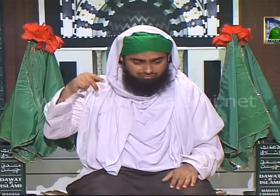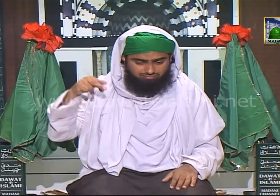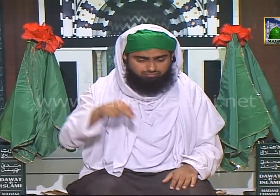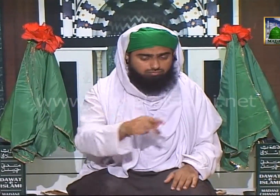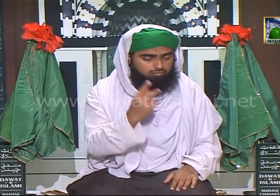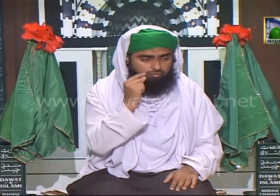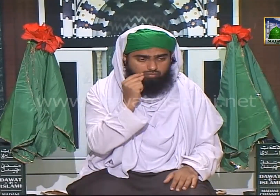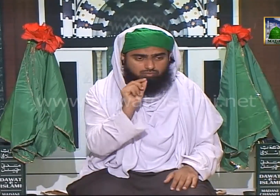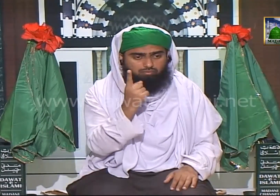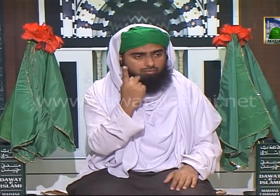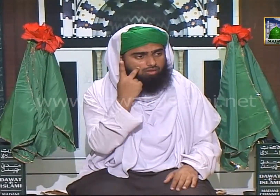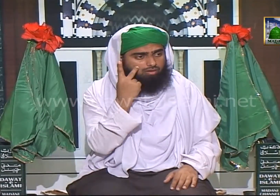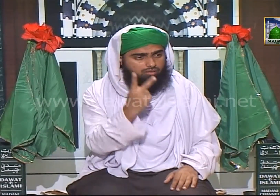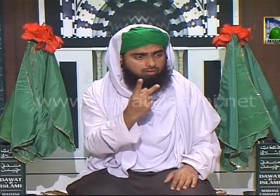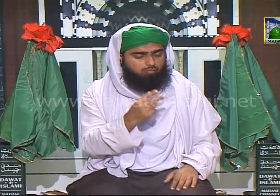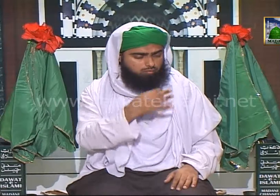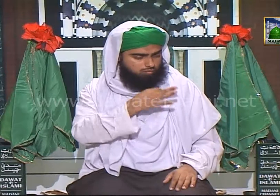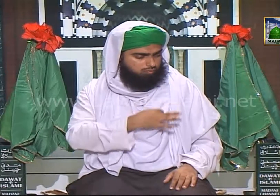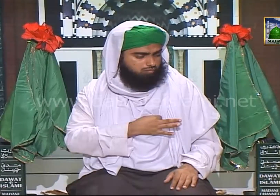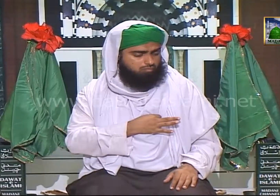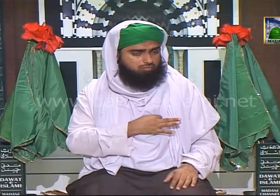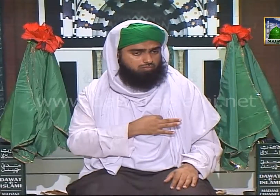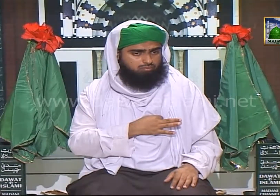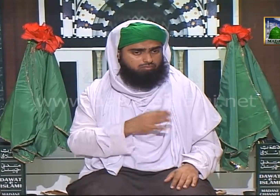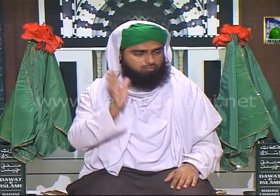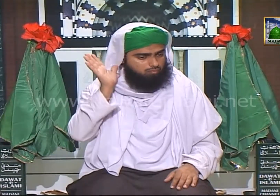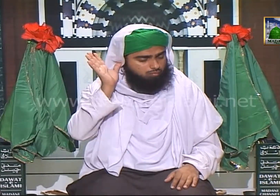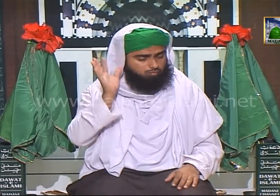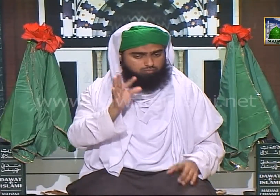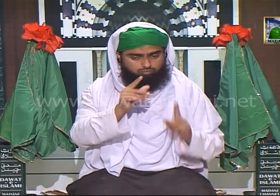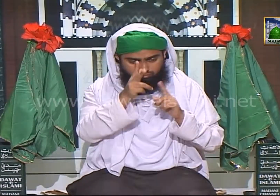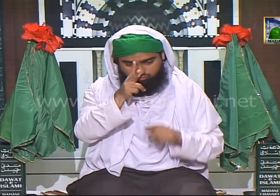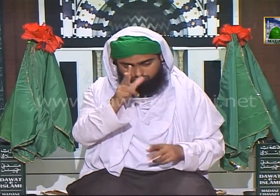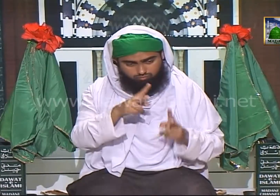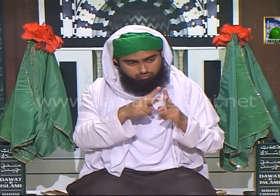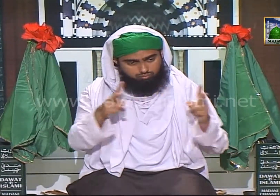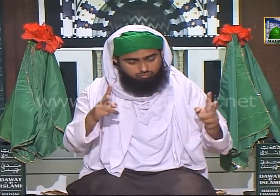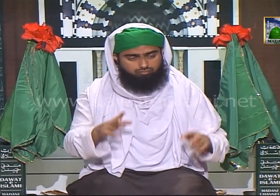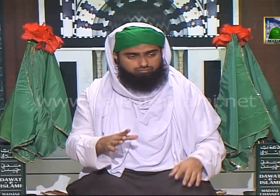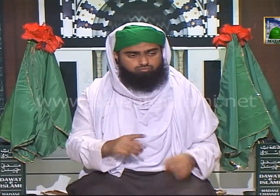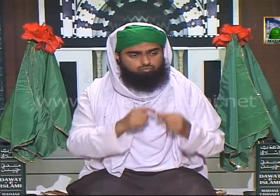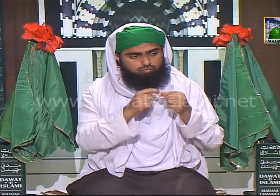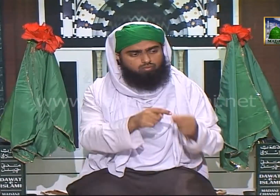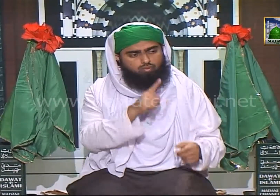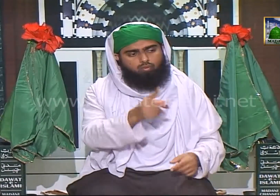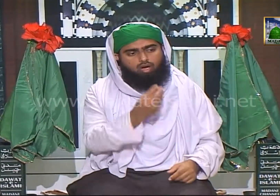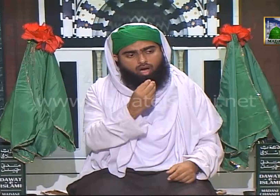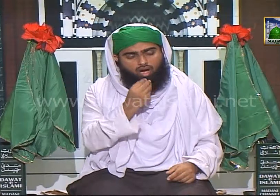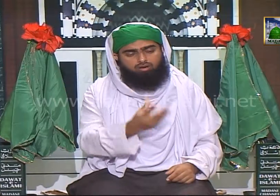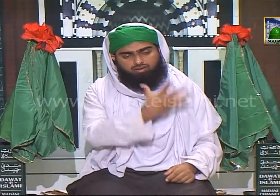اس سے فرمایا کہ تیری گزر اوقات کا کیا طریقہ ہے, کیسے تیرا گزارا ہوتا ہے, کھاتا پیتا کیا ہے. تو اس نے کہا کہ میرا بھائی ہے, اللہ